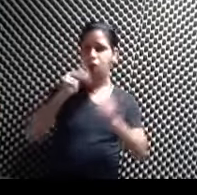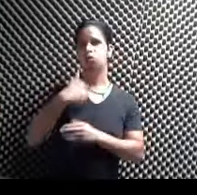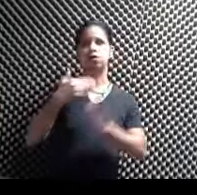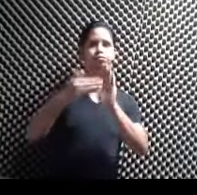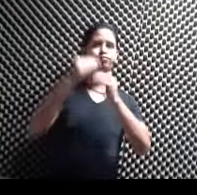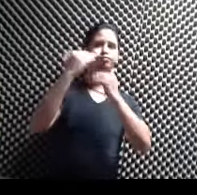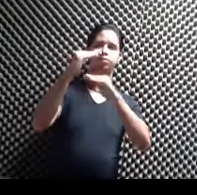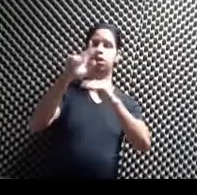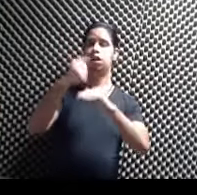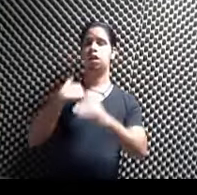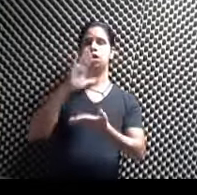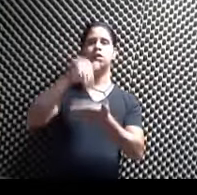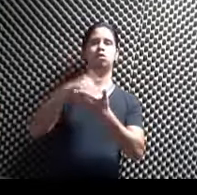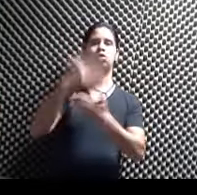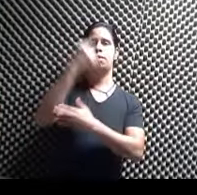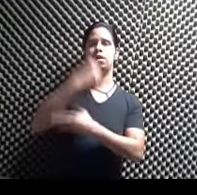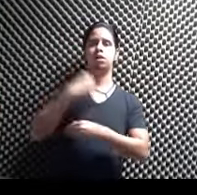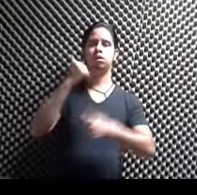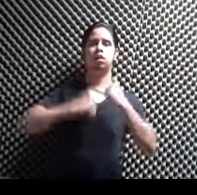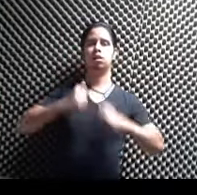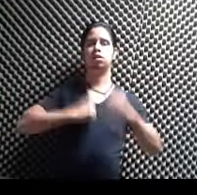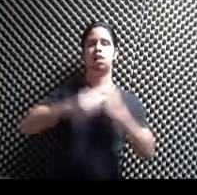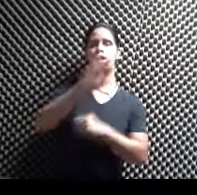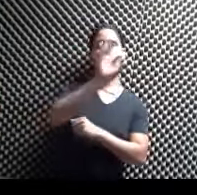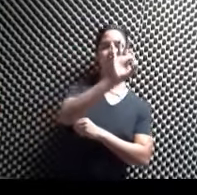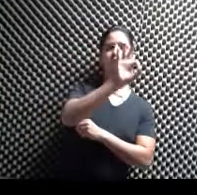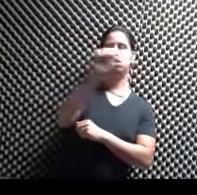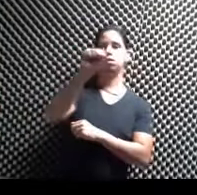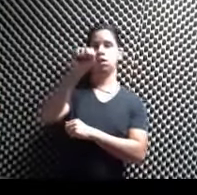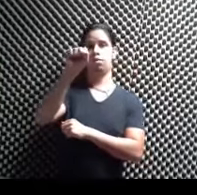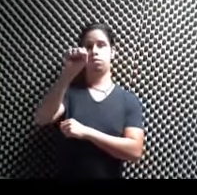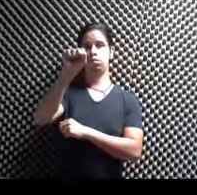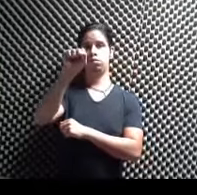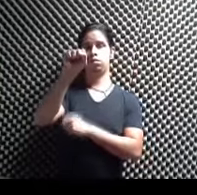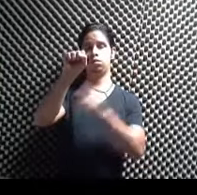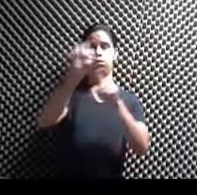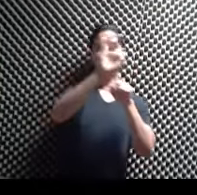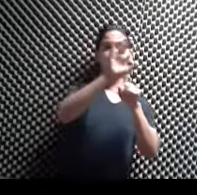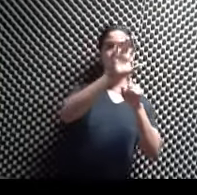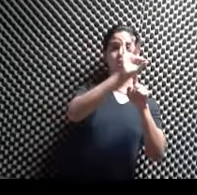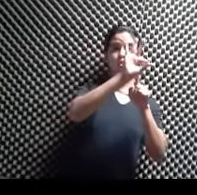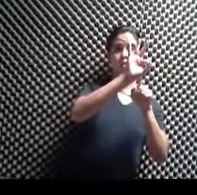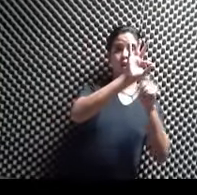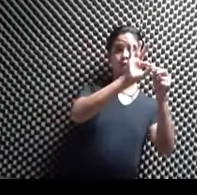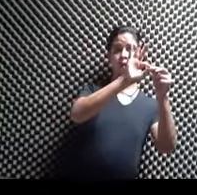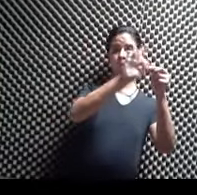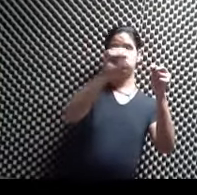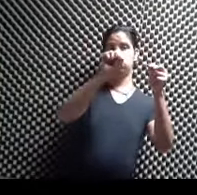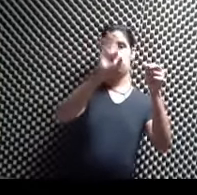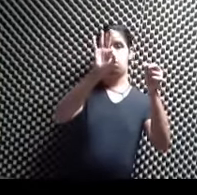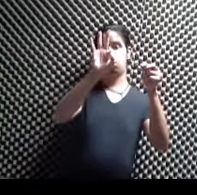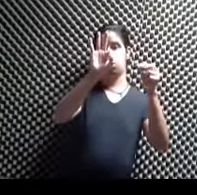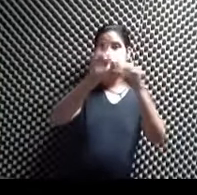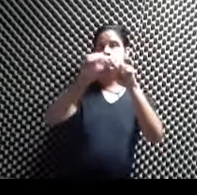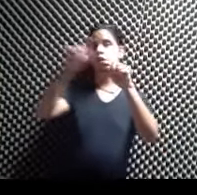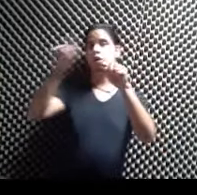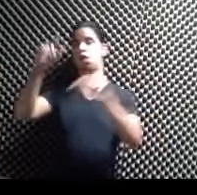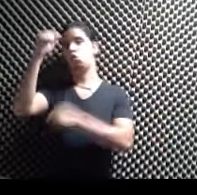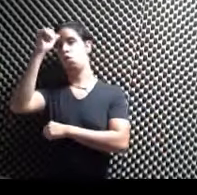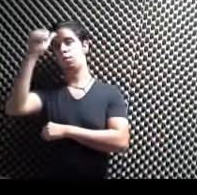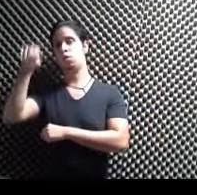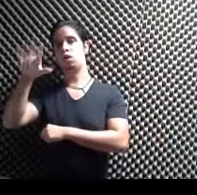repito, Centro de Bellas Artes. Lo que queda es ahora, mira, viernes y sábado. Y a las 9 de la noche. Y domingo a las 5. Domingo 11 de agosto a